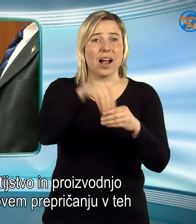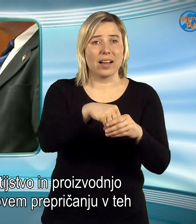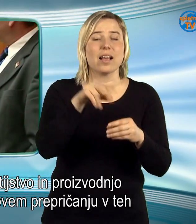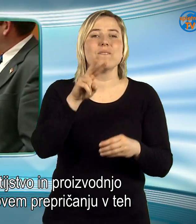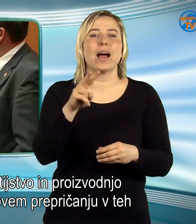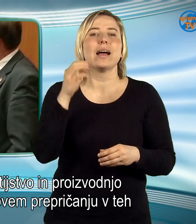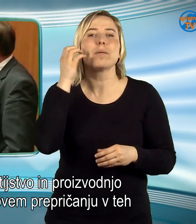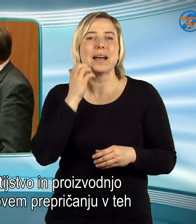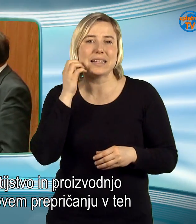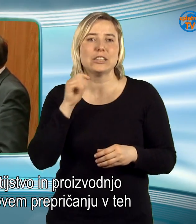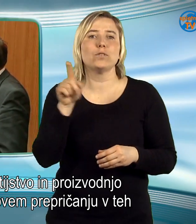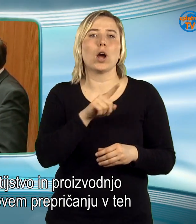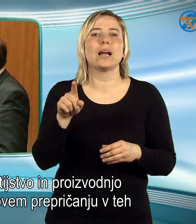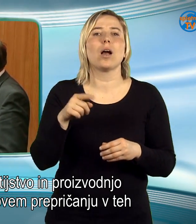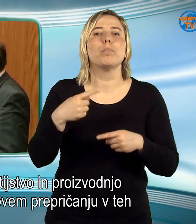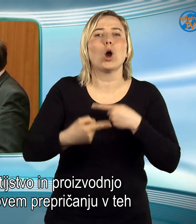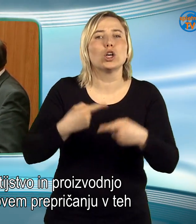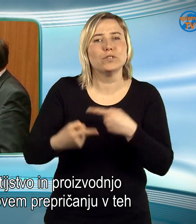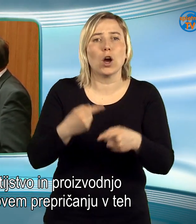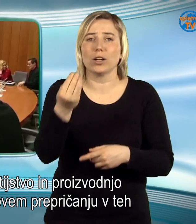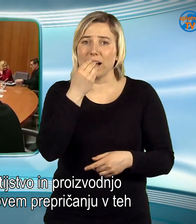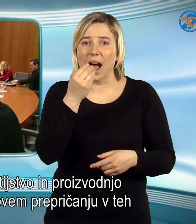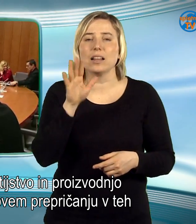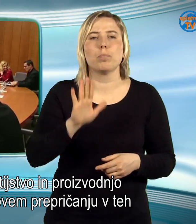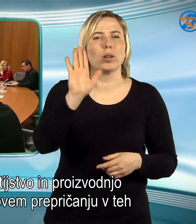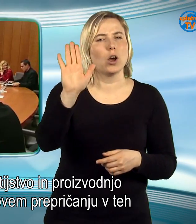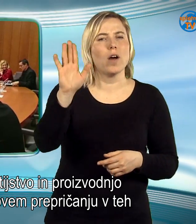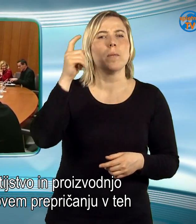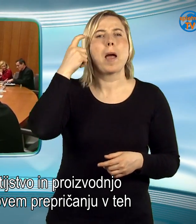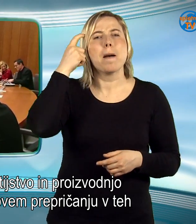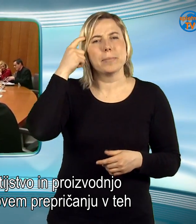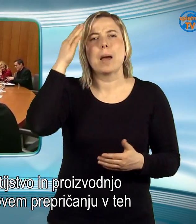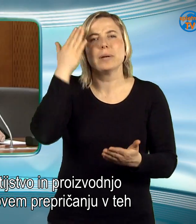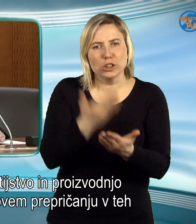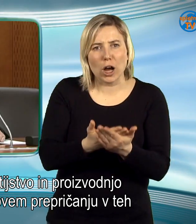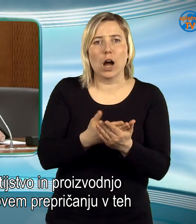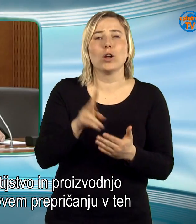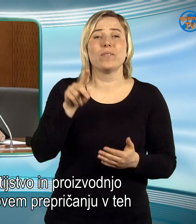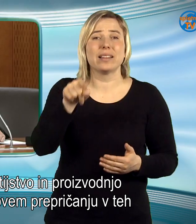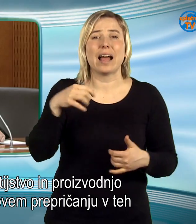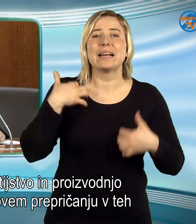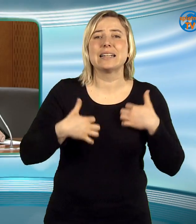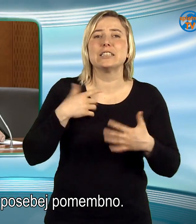Vlaganje v kmetijstvo in proizvodnjo hrane je po njegovem prepričanju v teh kriznih časih še posebej